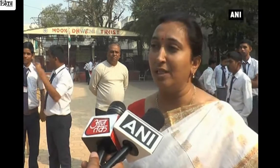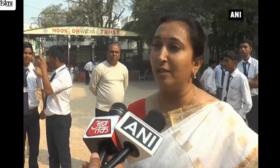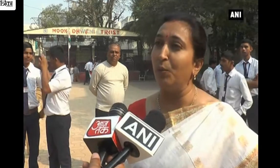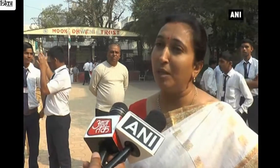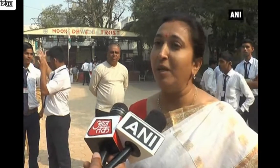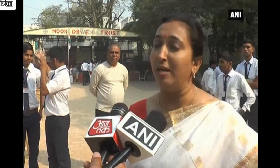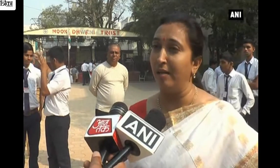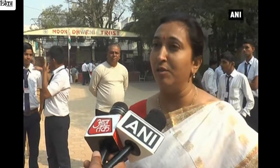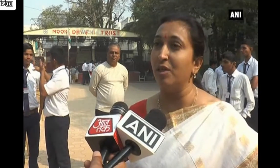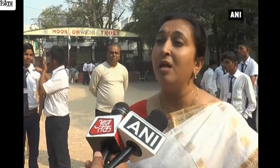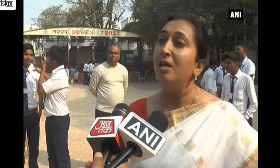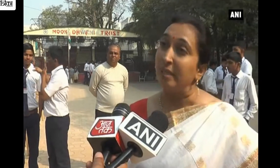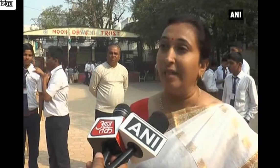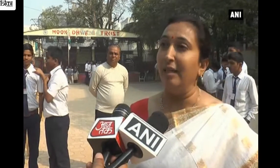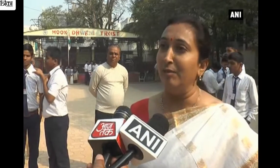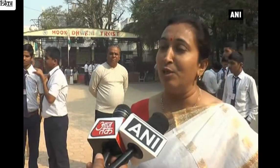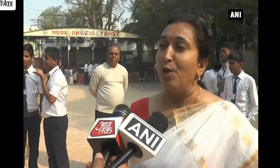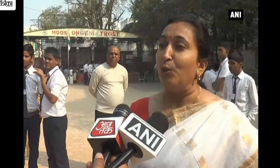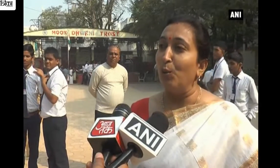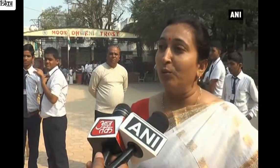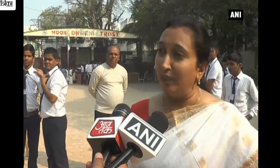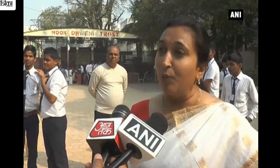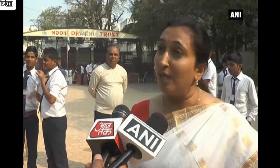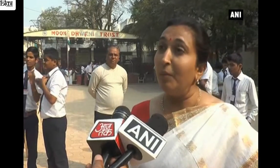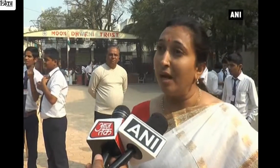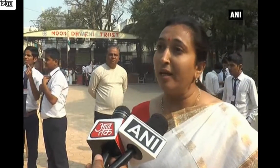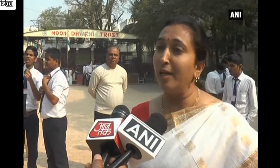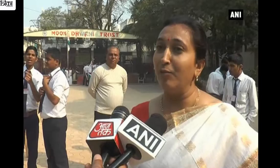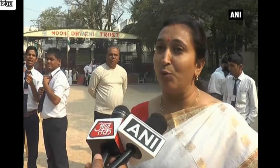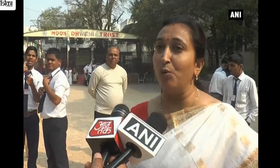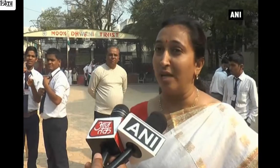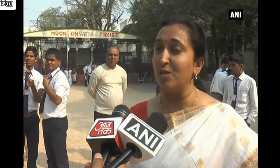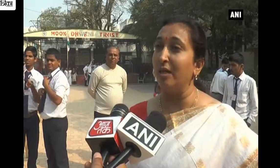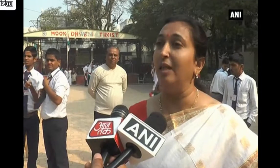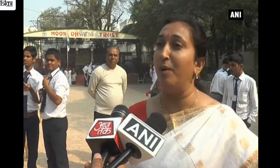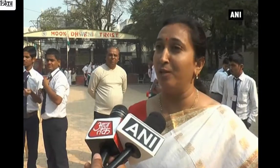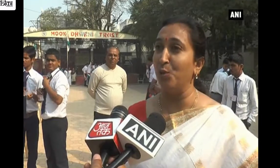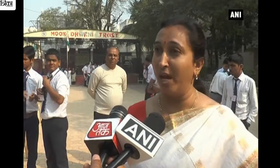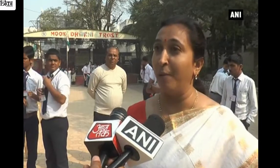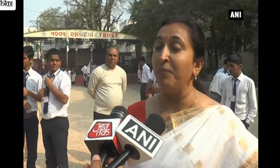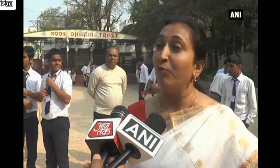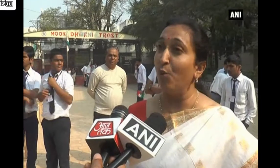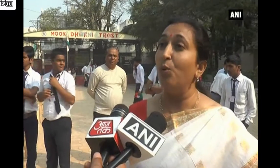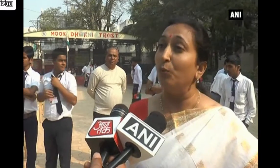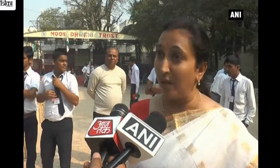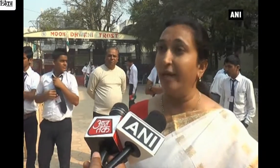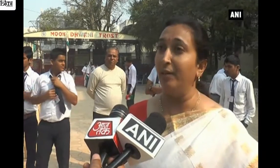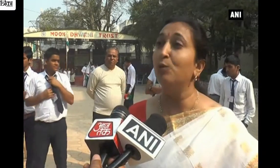अज़िए पर लेंग्विज तो यह उनका भी हग है कि वह राष्टरगीत हमारा जो है वह कॉने उसको